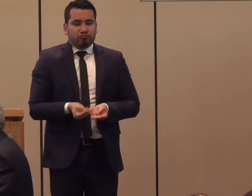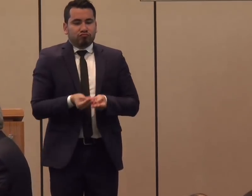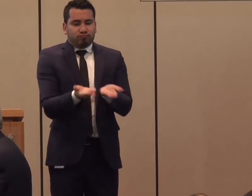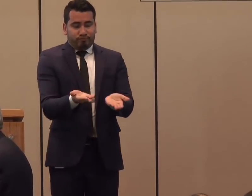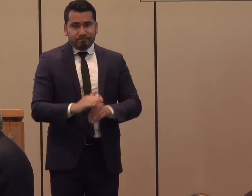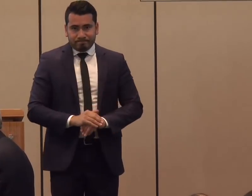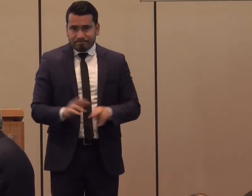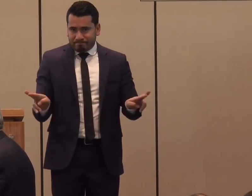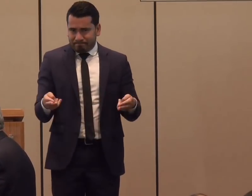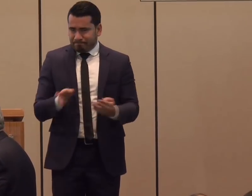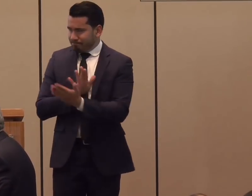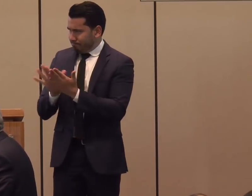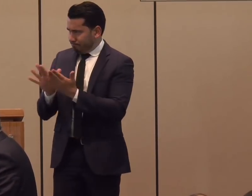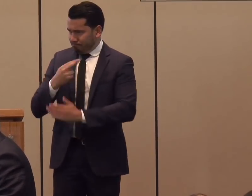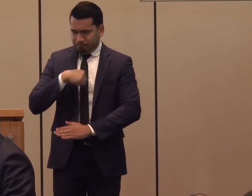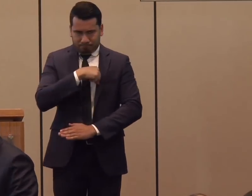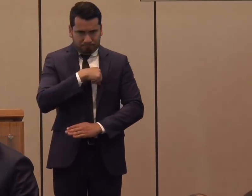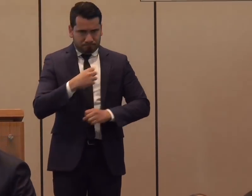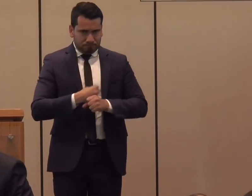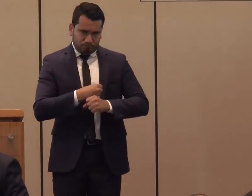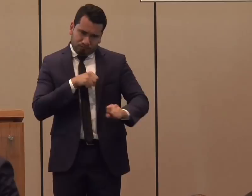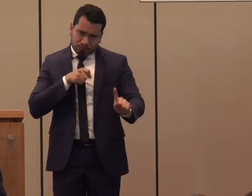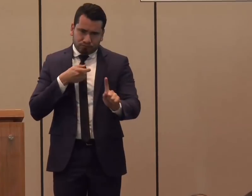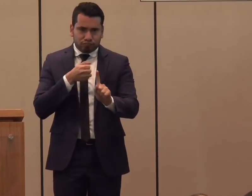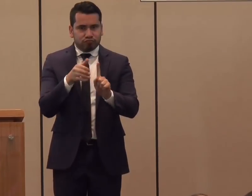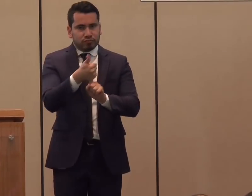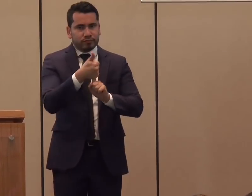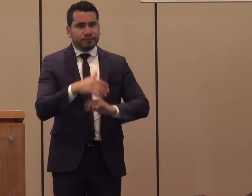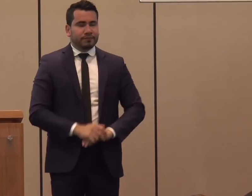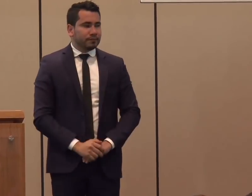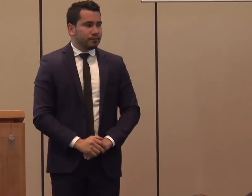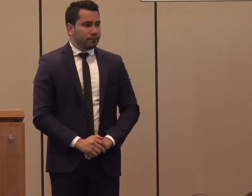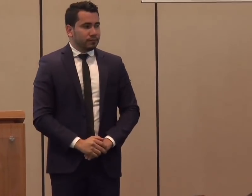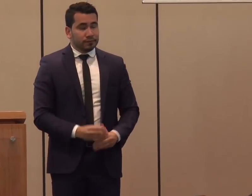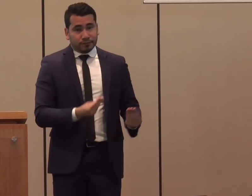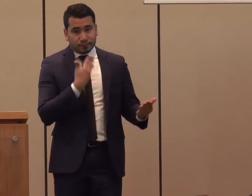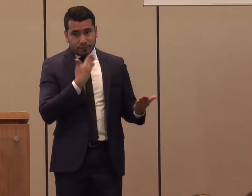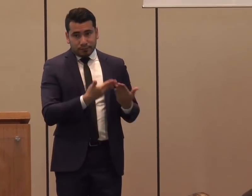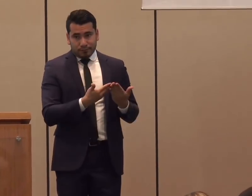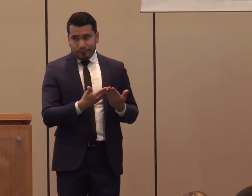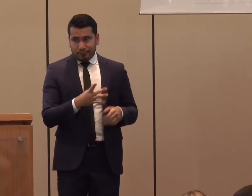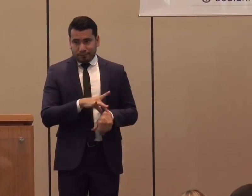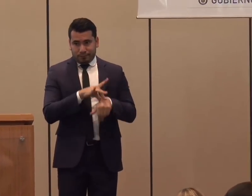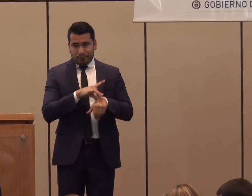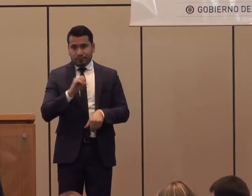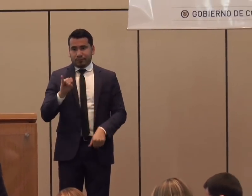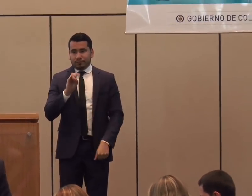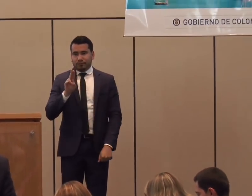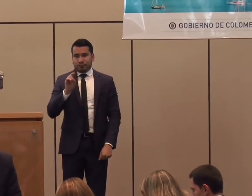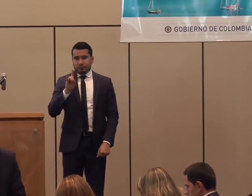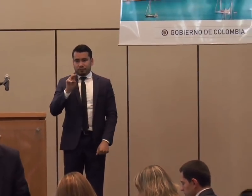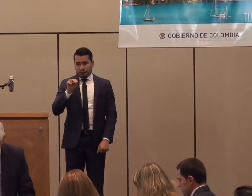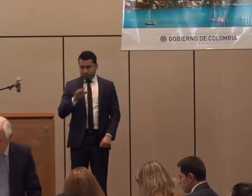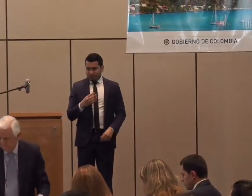resume lo que estamos haciendo muchas gracias doctor maya y el doctor juan carlos que estamos haciendo y que nos